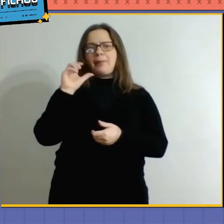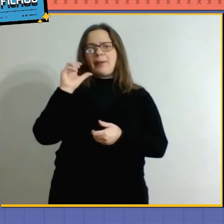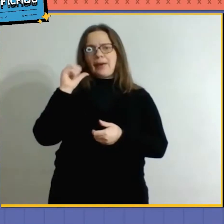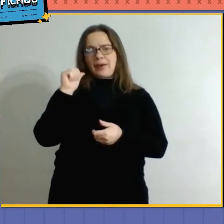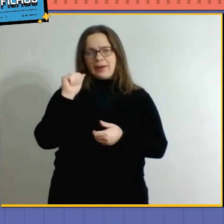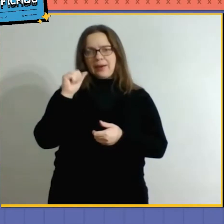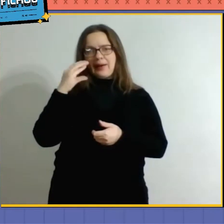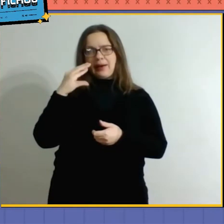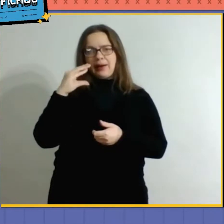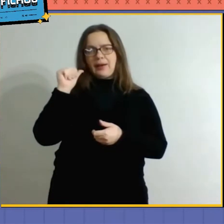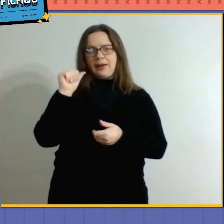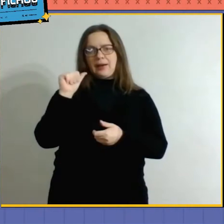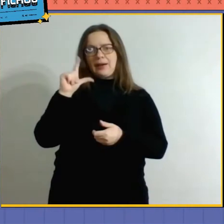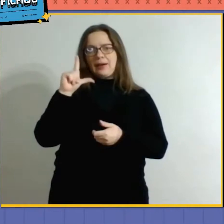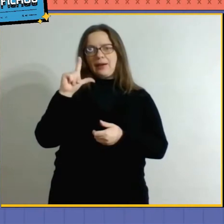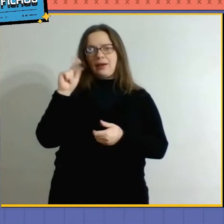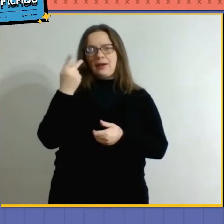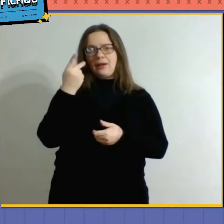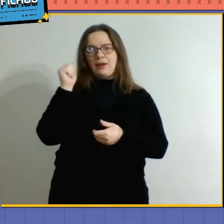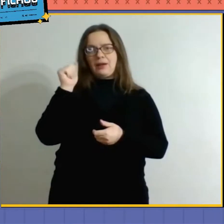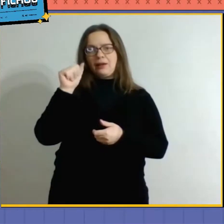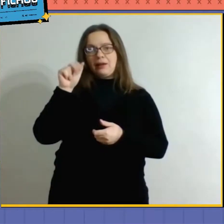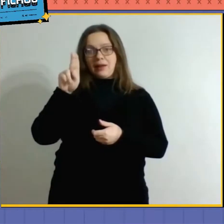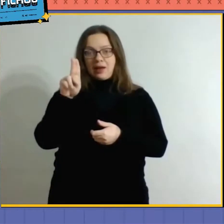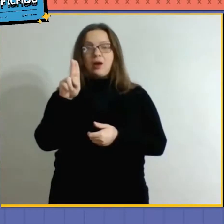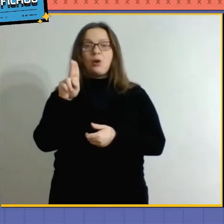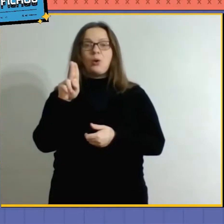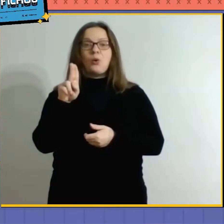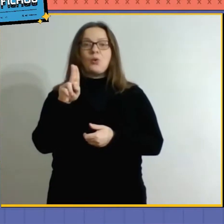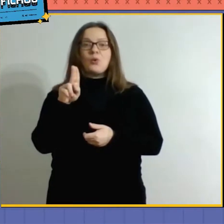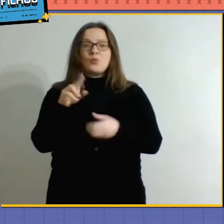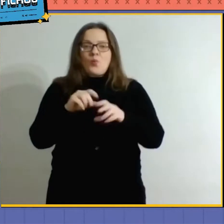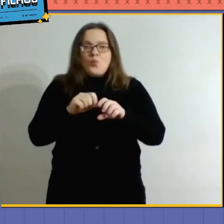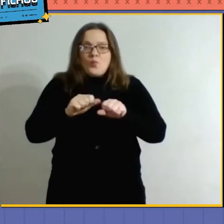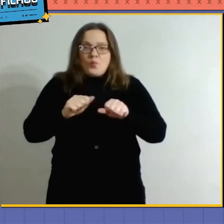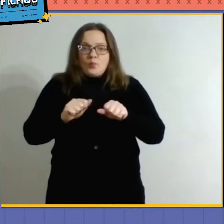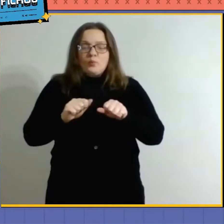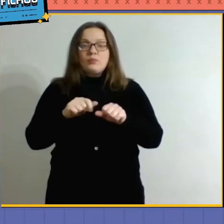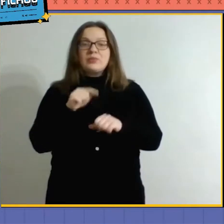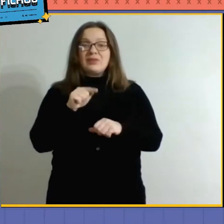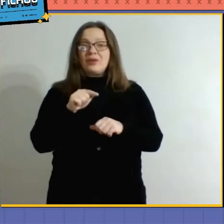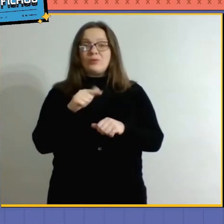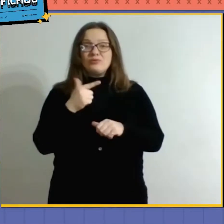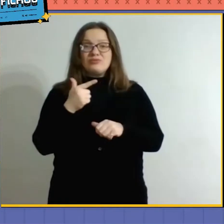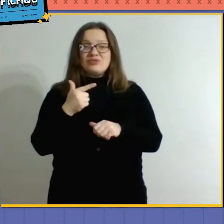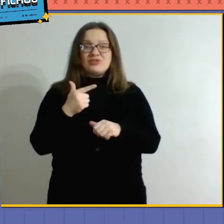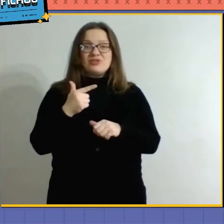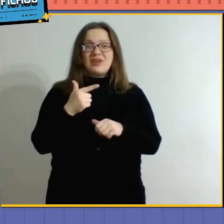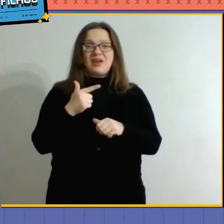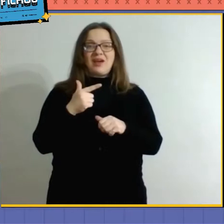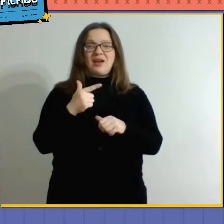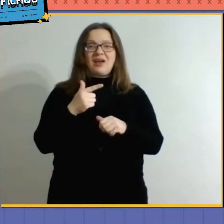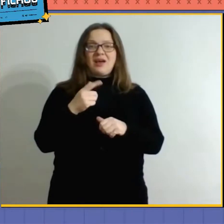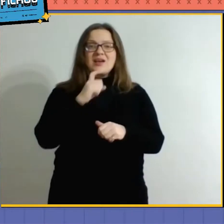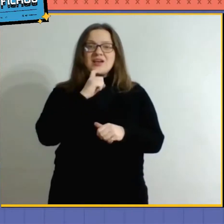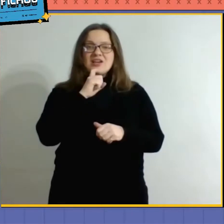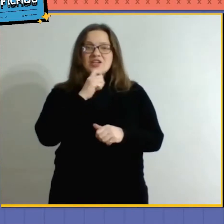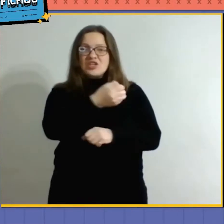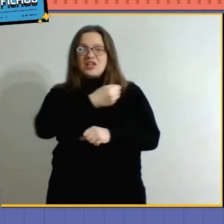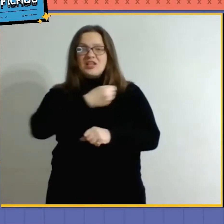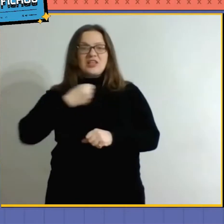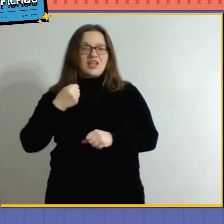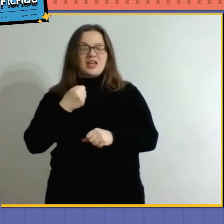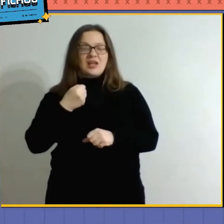Senhor Jesus por exemplo não existe a geladeira portanto os alimentos eram conservados com sal então o sol tem essa função de